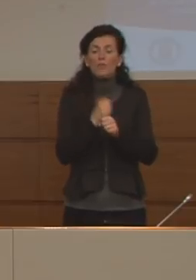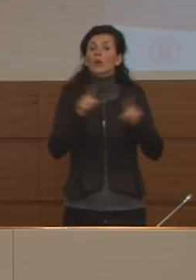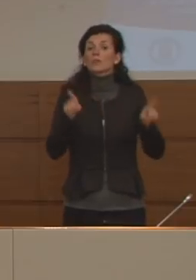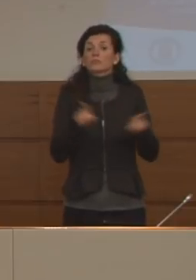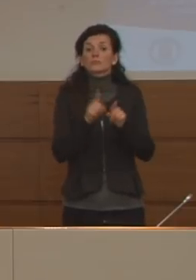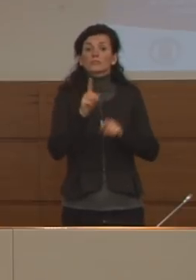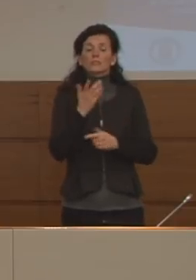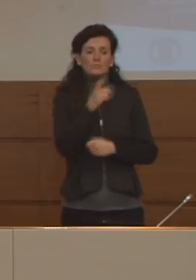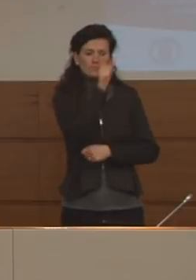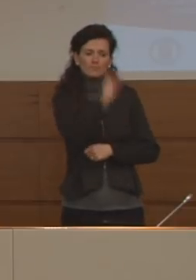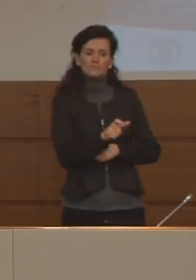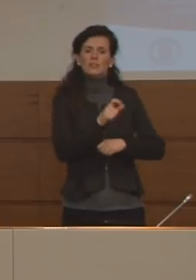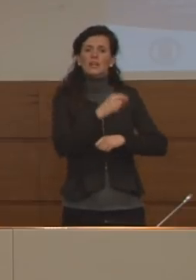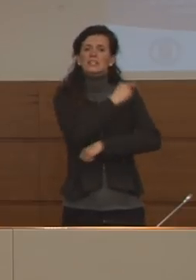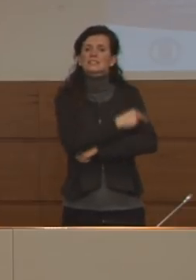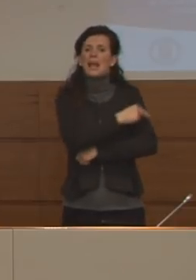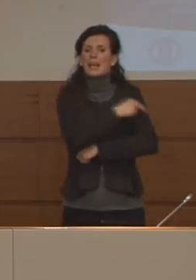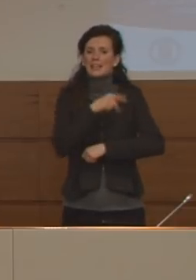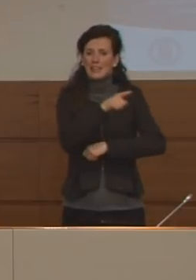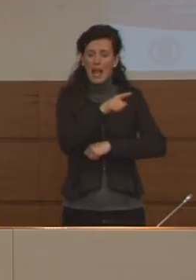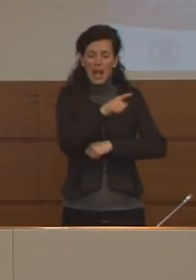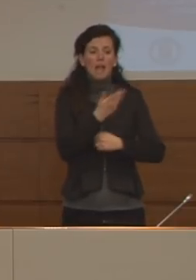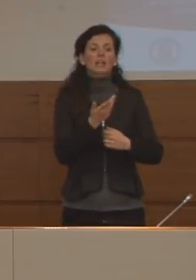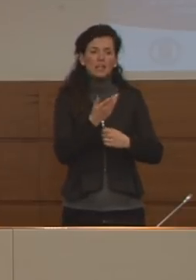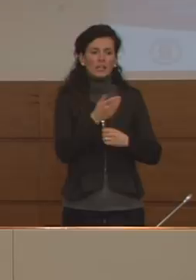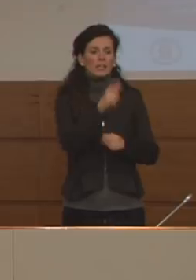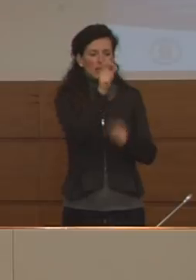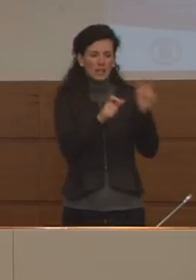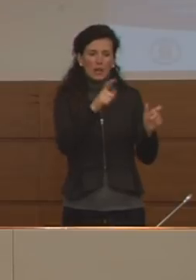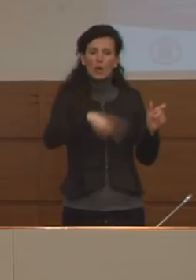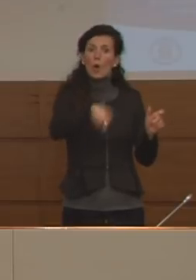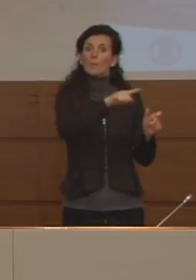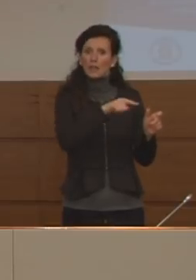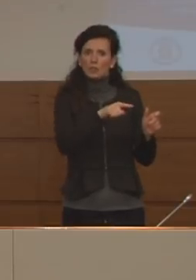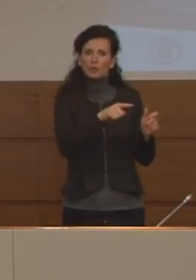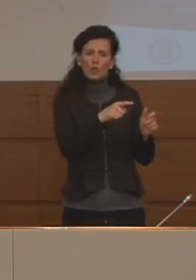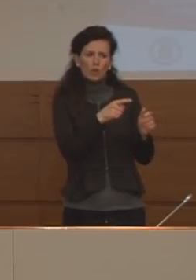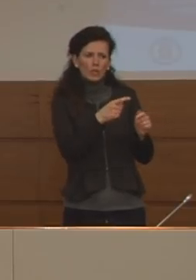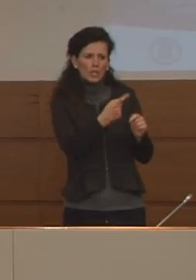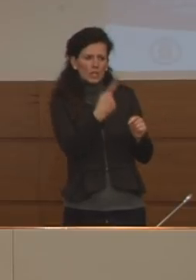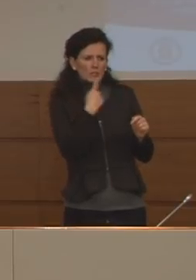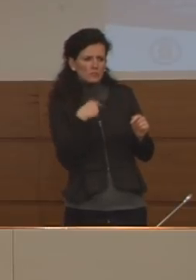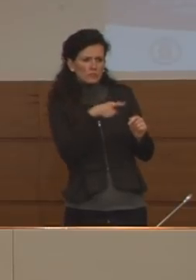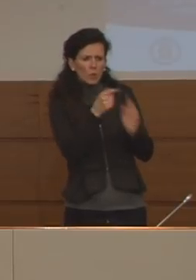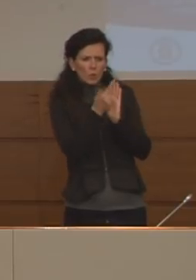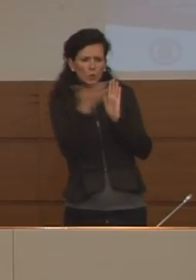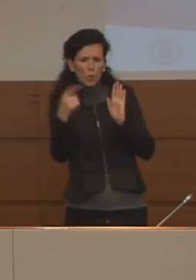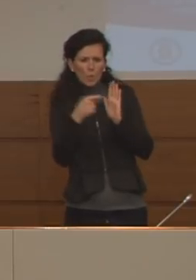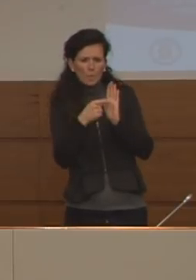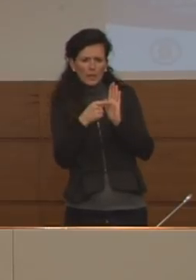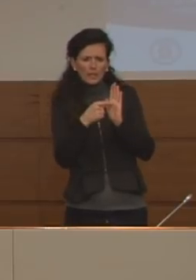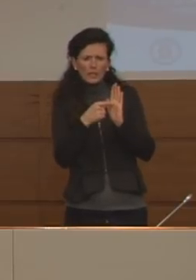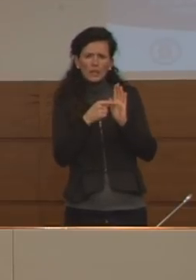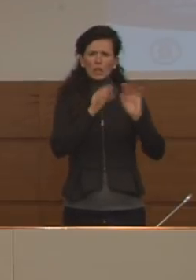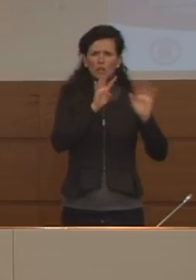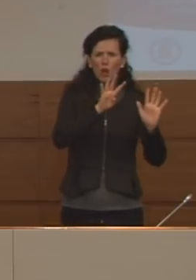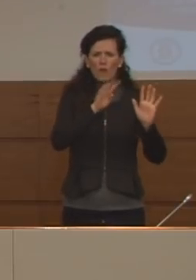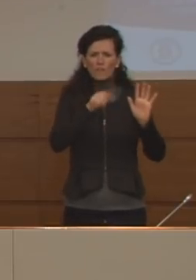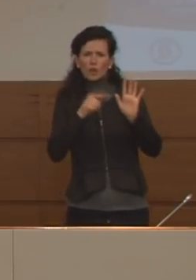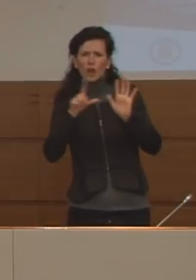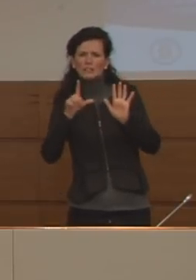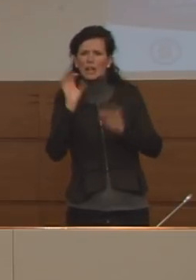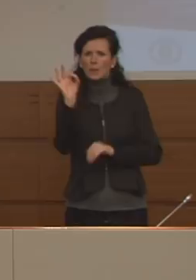in cui numeri epidemiologici ci dicono insomma che sono circa 97 per cento